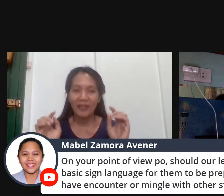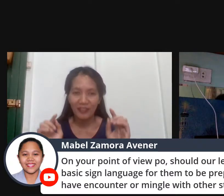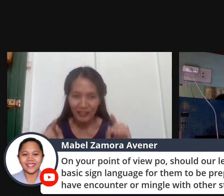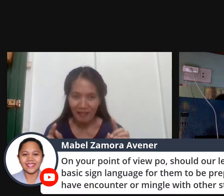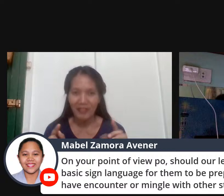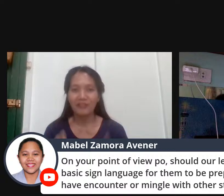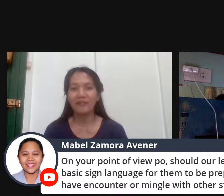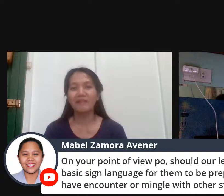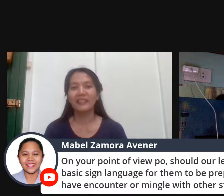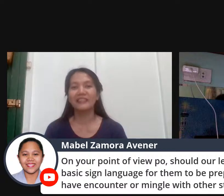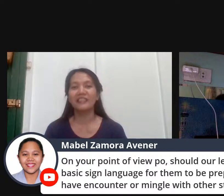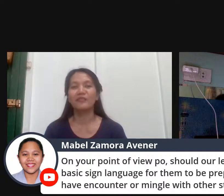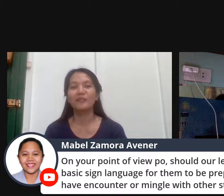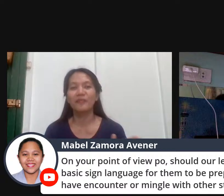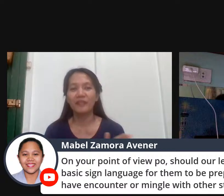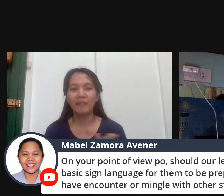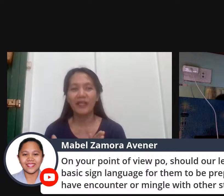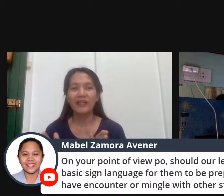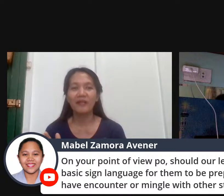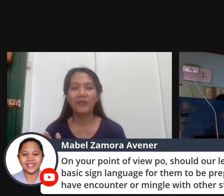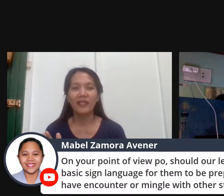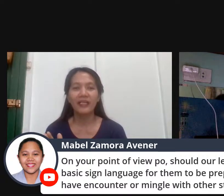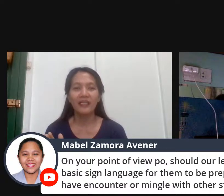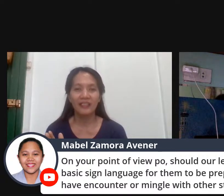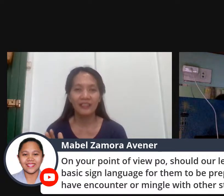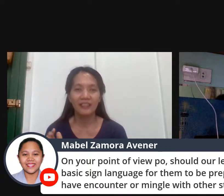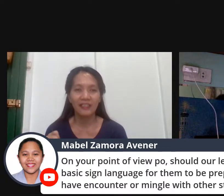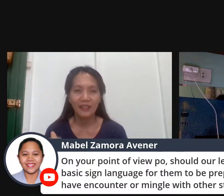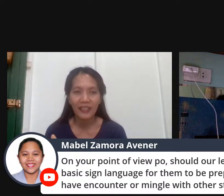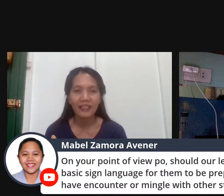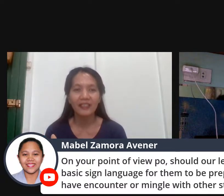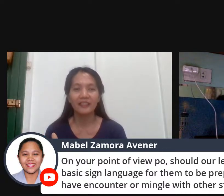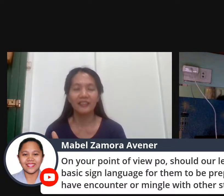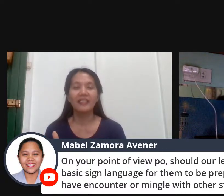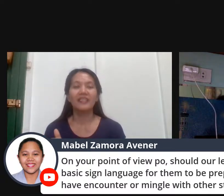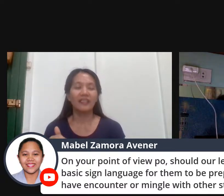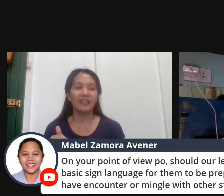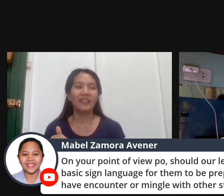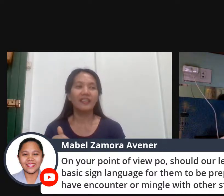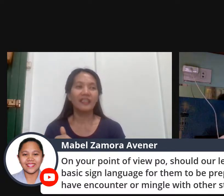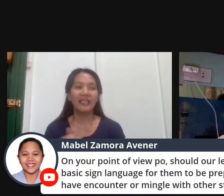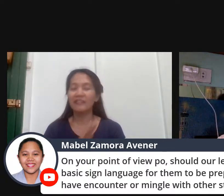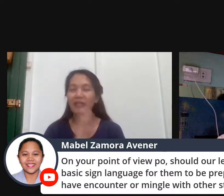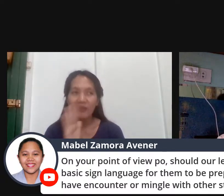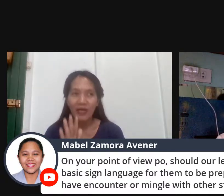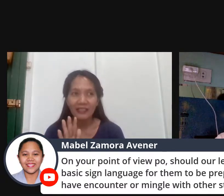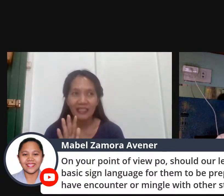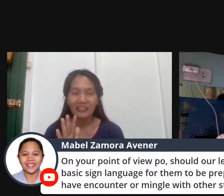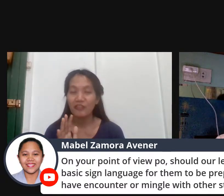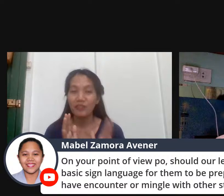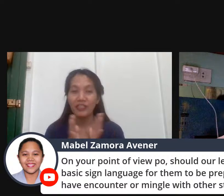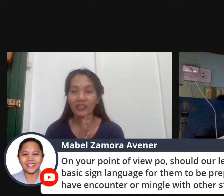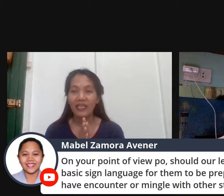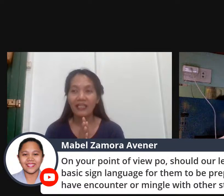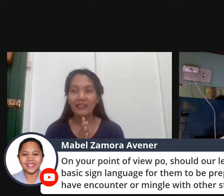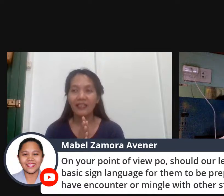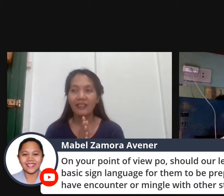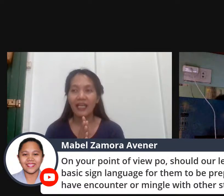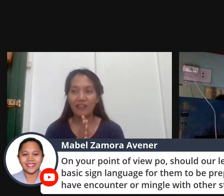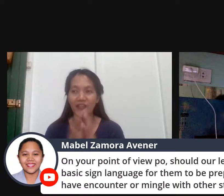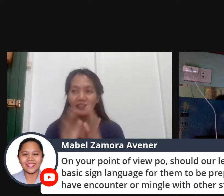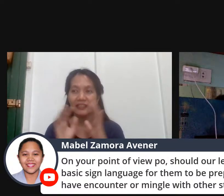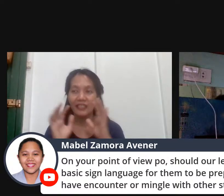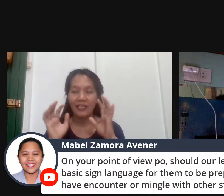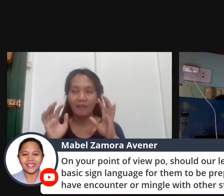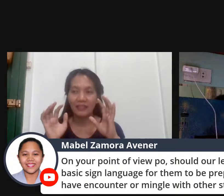basta wala akong pakialam sa deaf. Pero tama yun, ma'am, kasi it would prepare our learners. Hindi natin